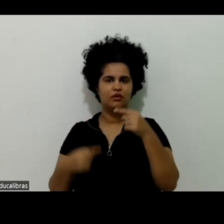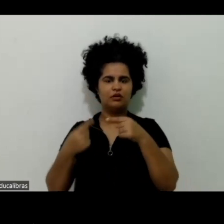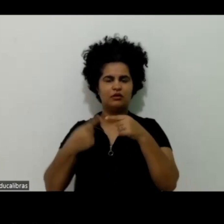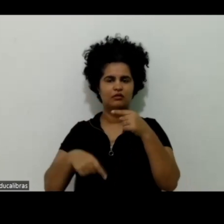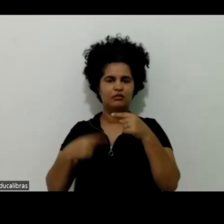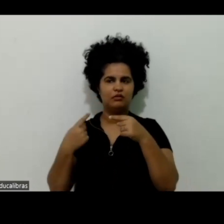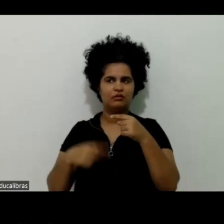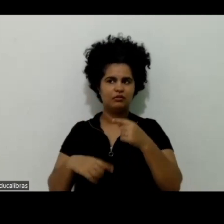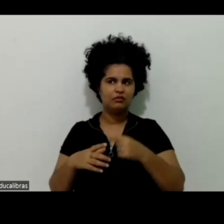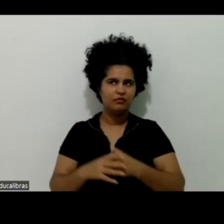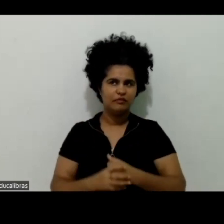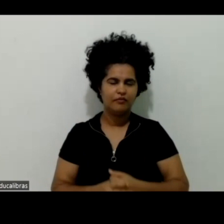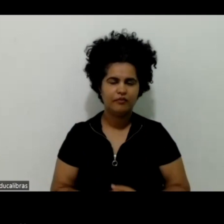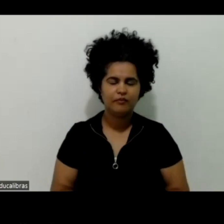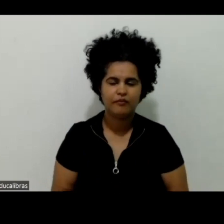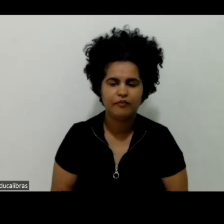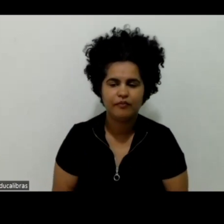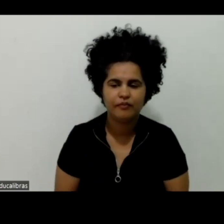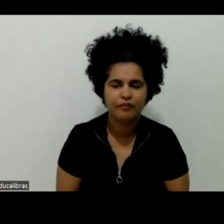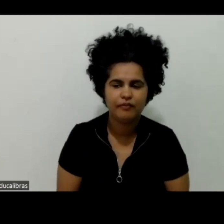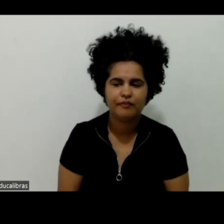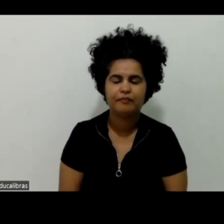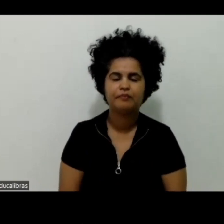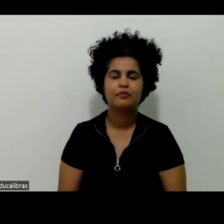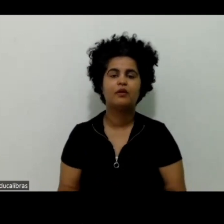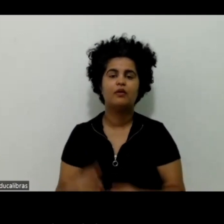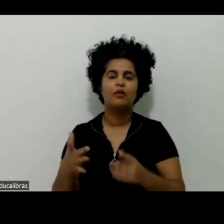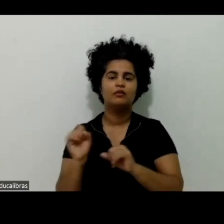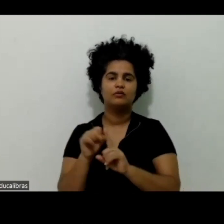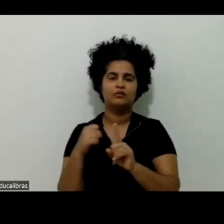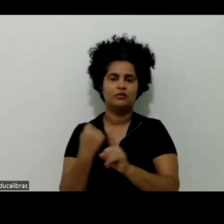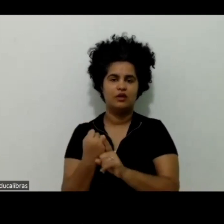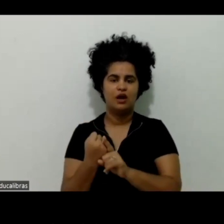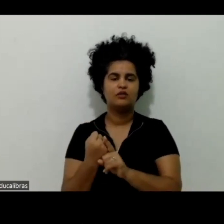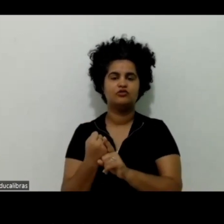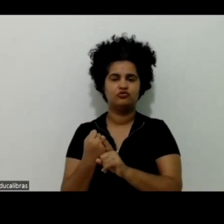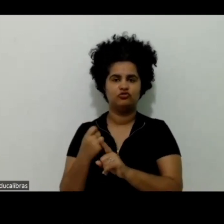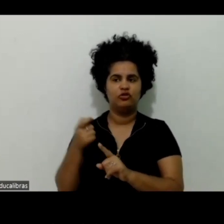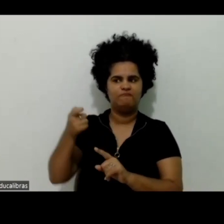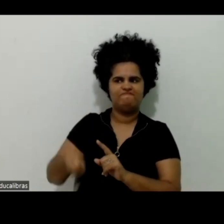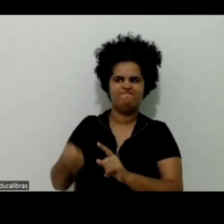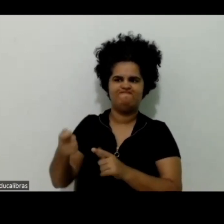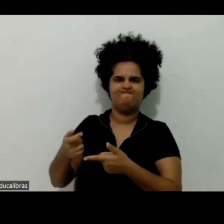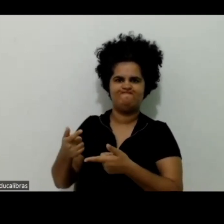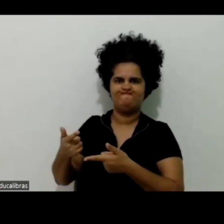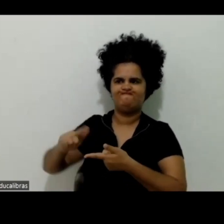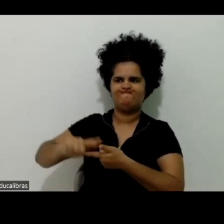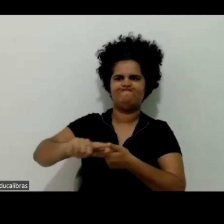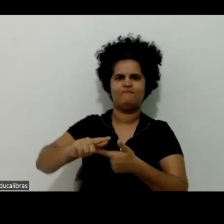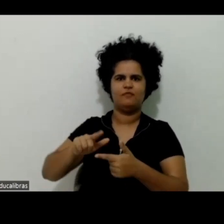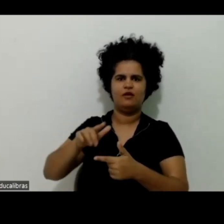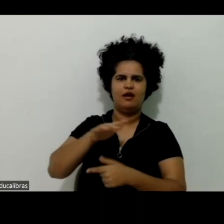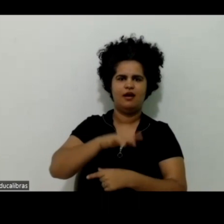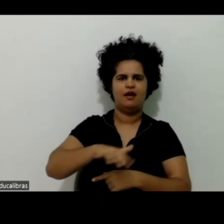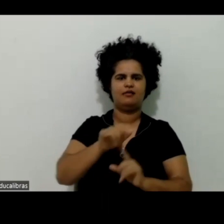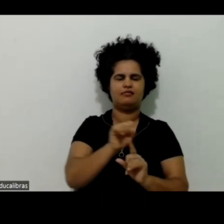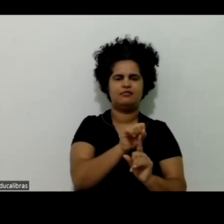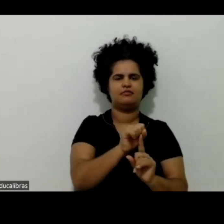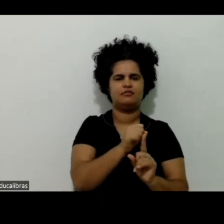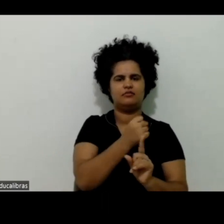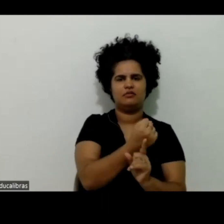na sociedade, mas também na profissão, de um conservadorismo reacionário. Isso é,